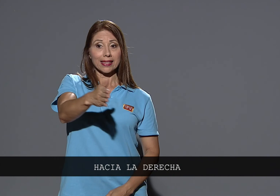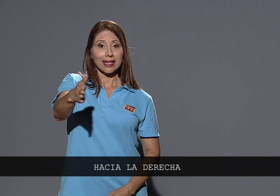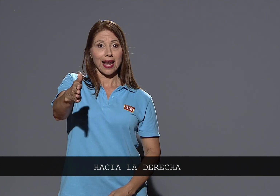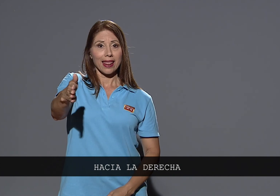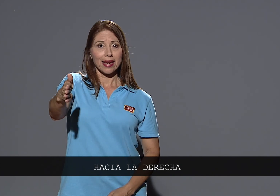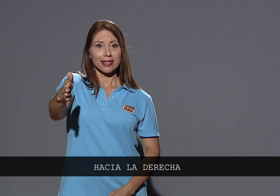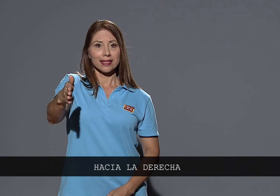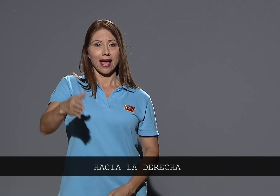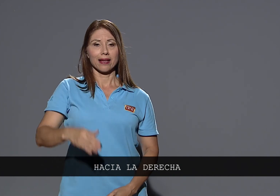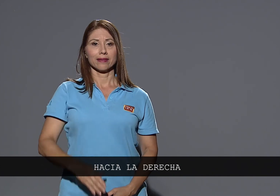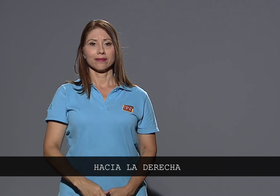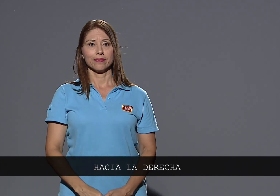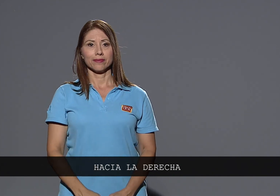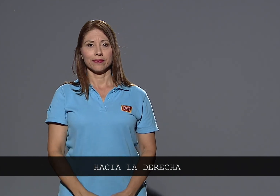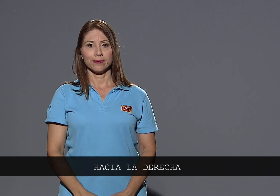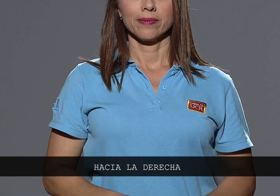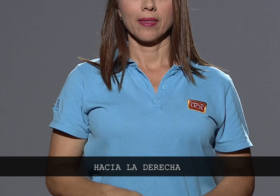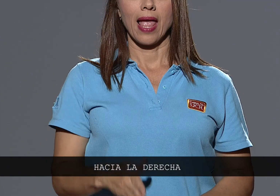Hacia la derecha,